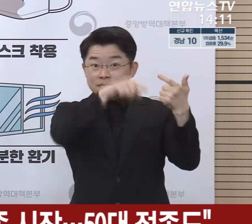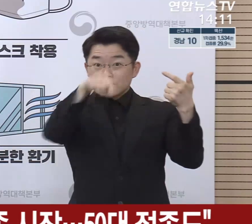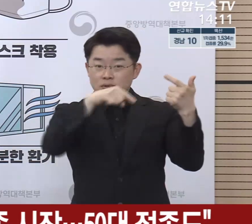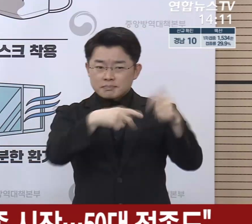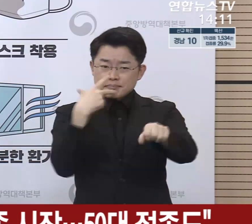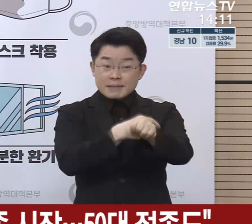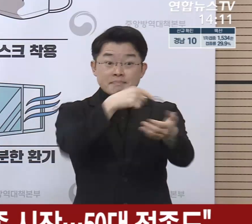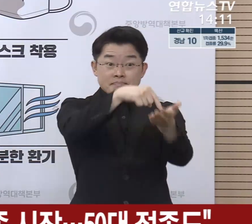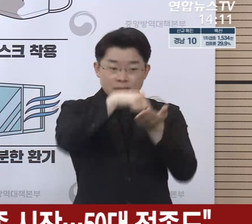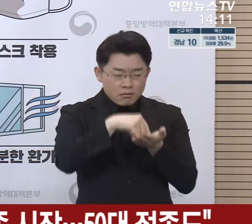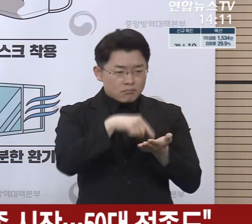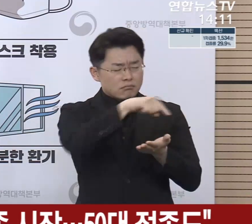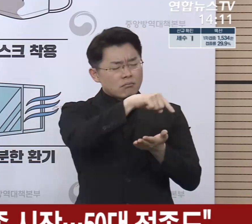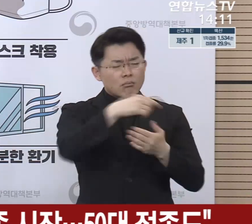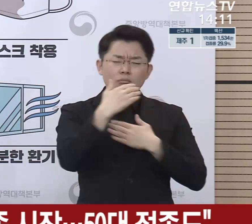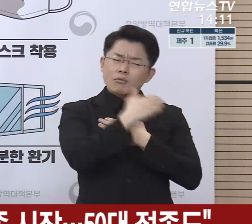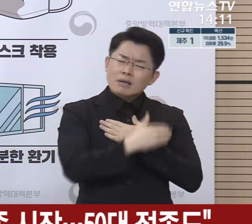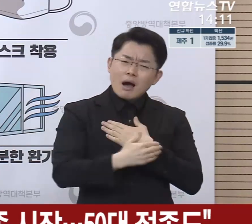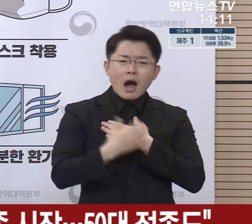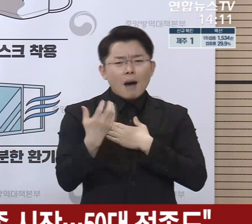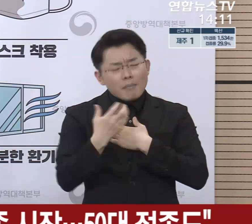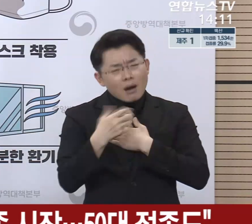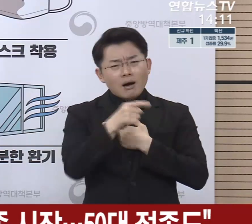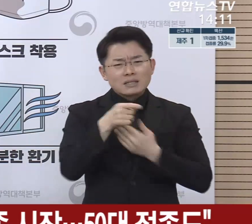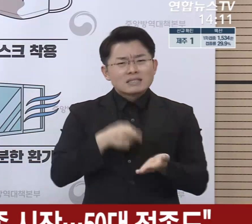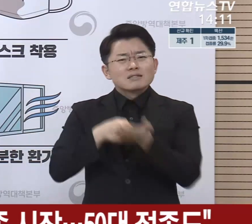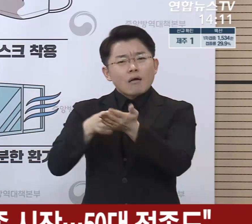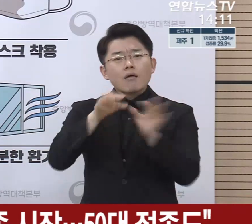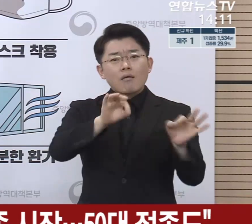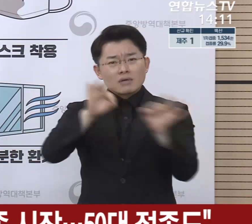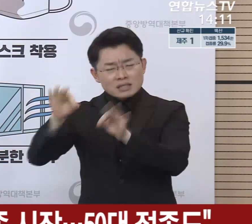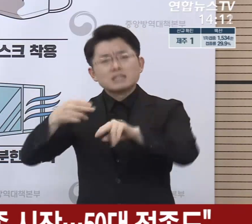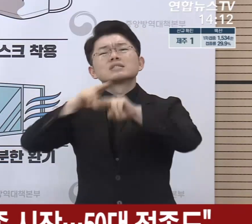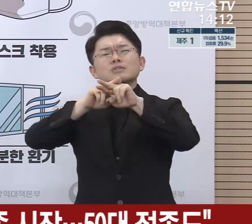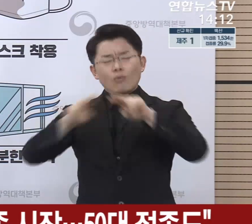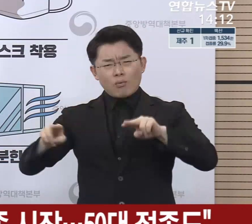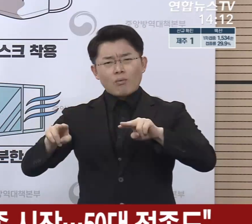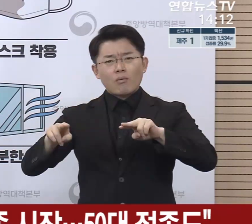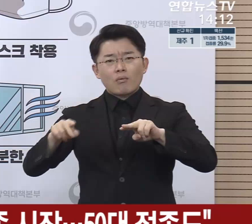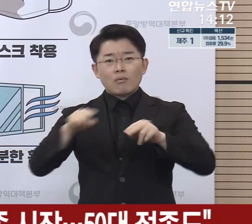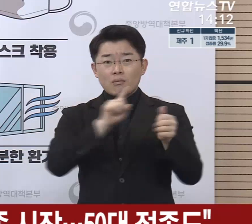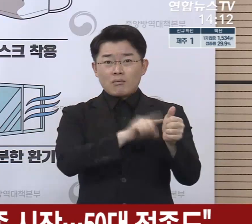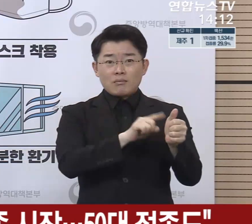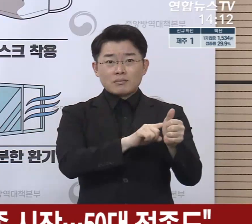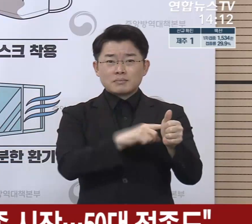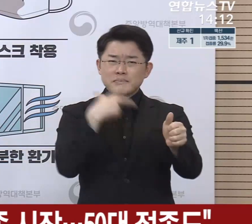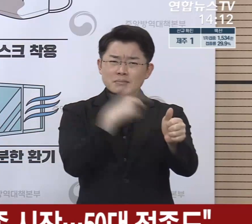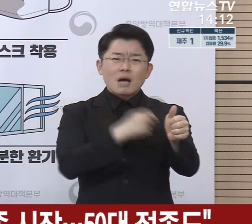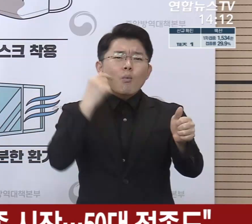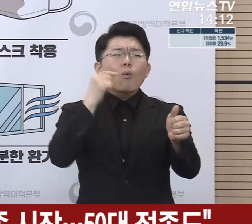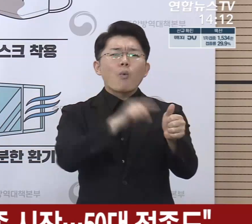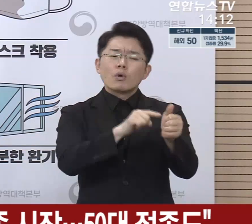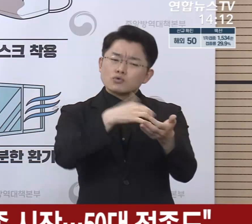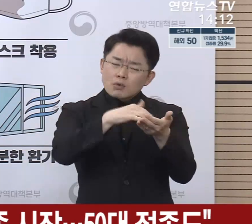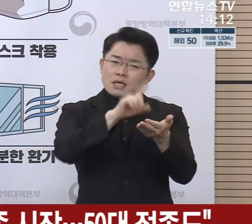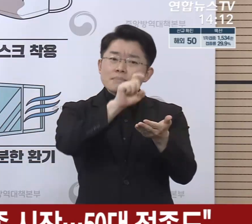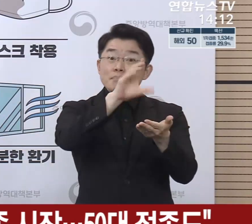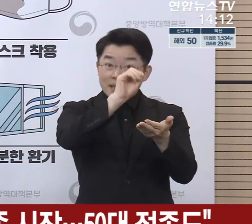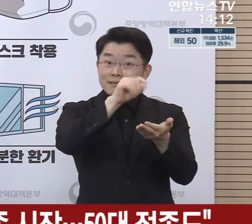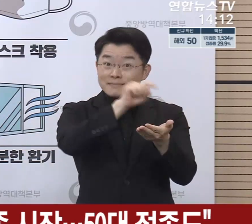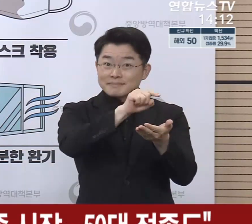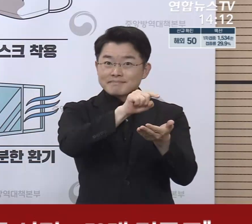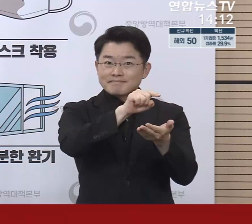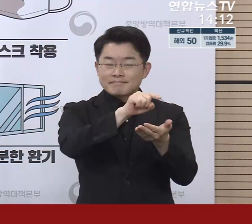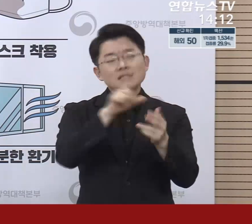중에서 당시의 건강 상태 등으로 예약이 취소되거나 접종이 연기 처리된 미접종자 약 10만 명에